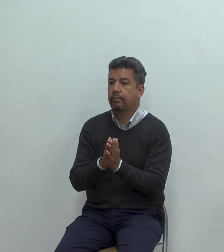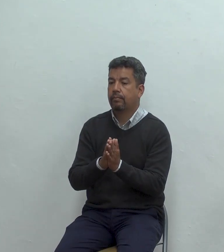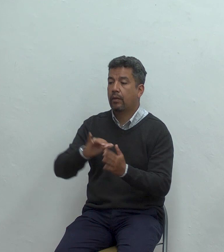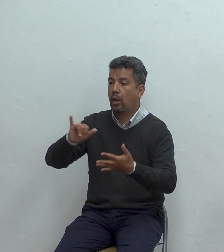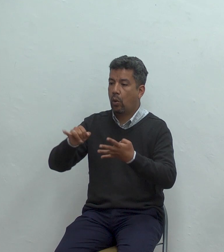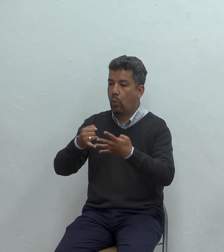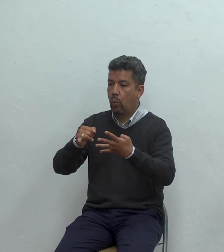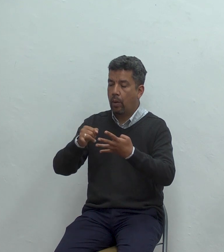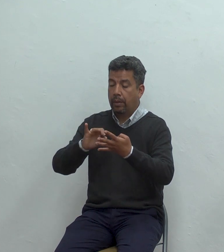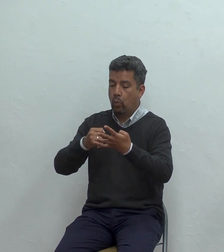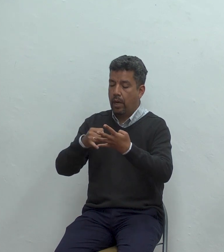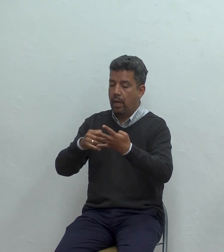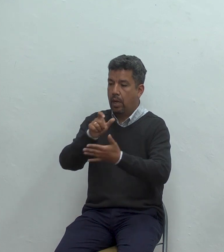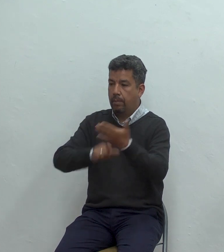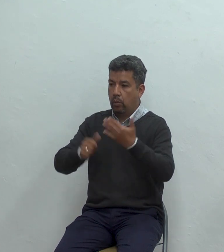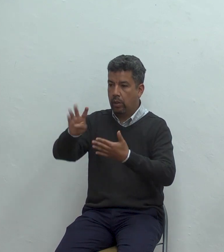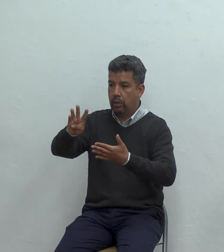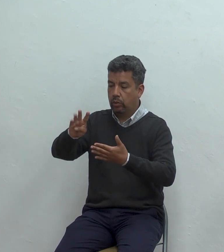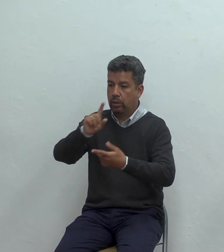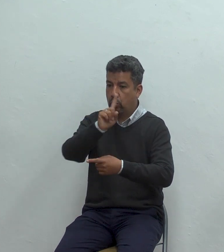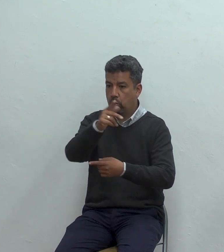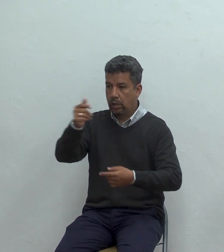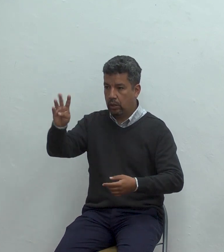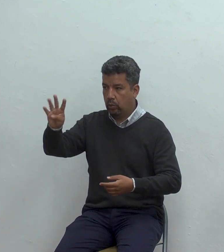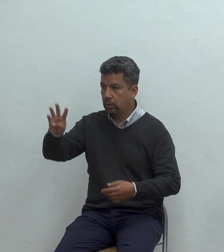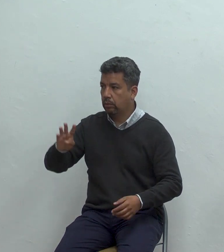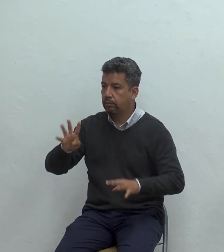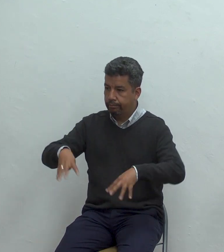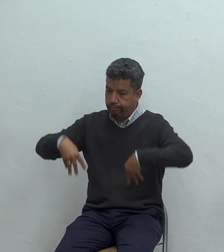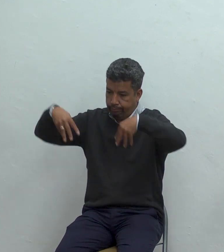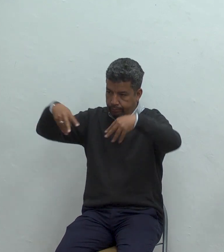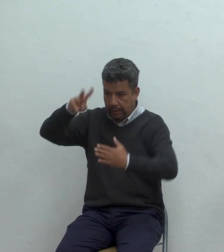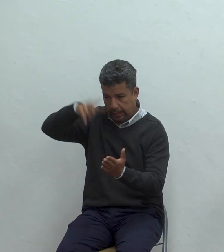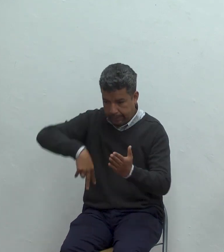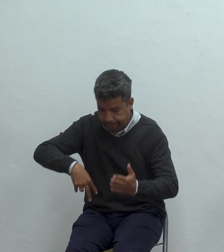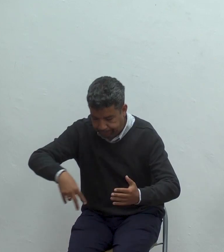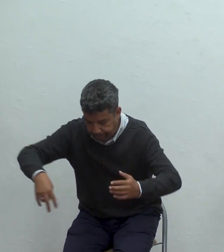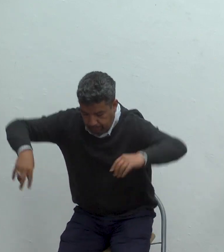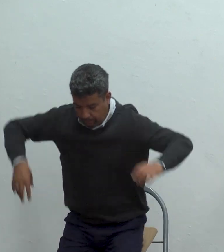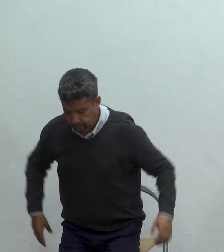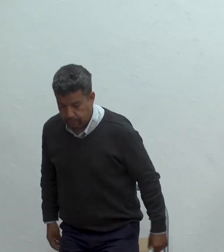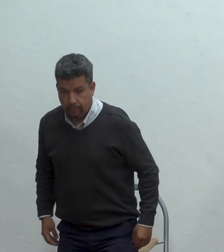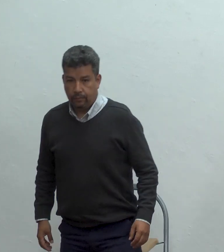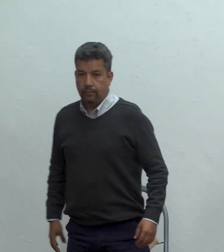Juan capítulo 14, versículo 1 al 14, y vamos a ponernos de pie para leer la palabra del Señor.